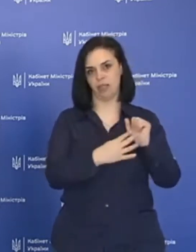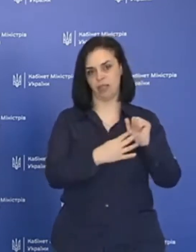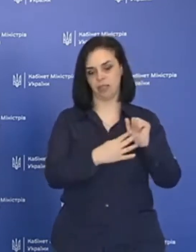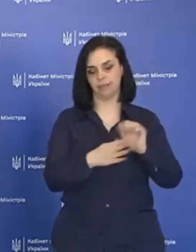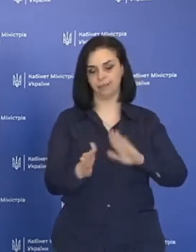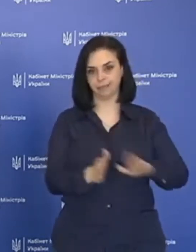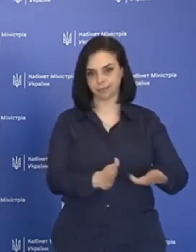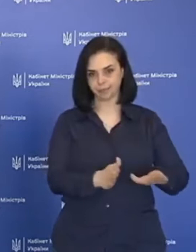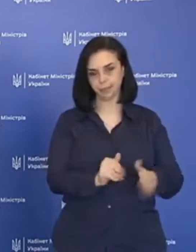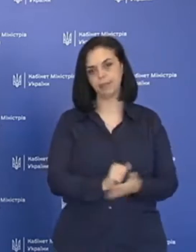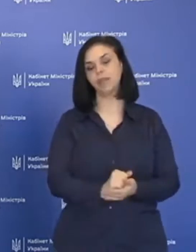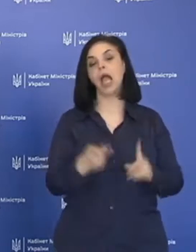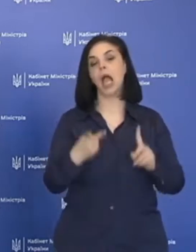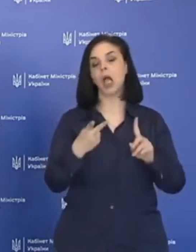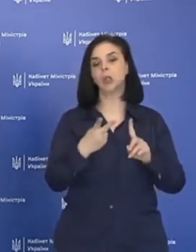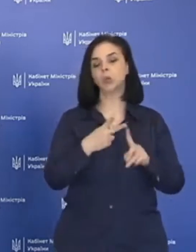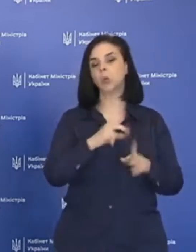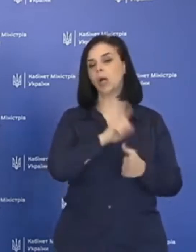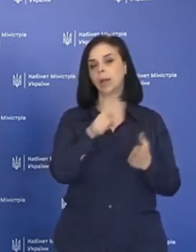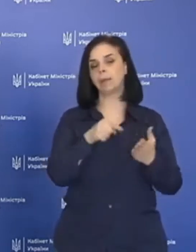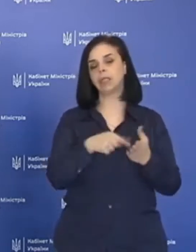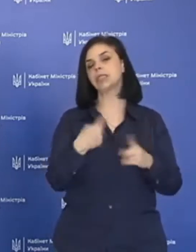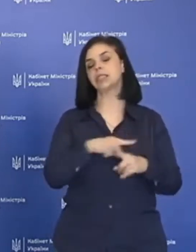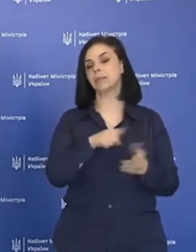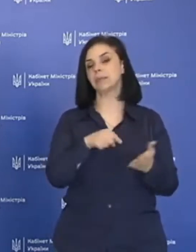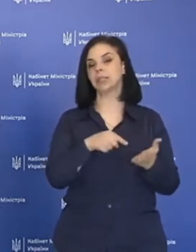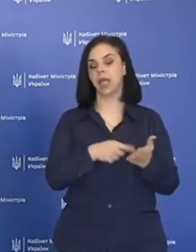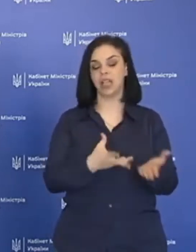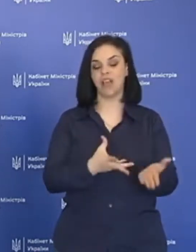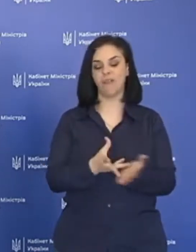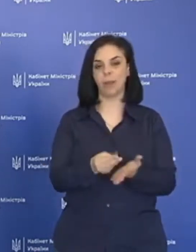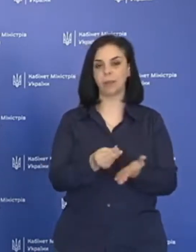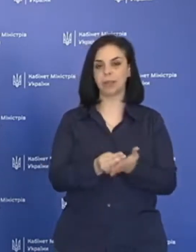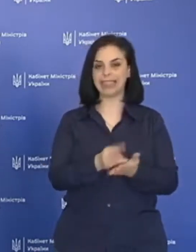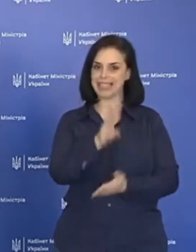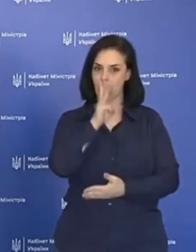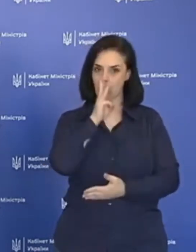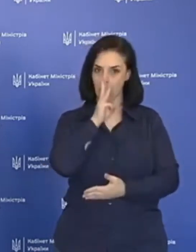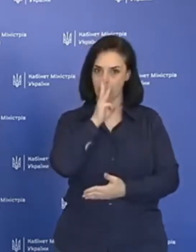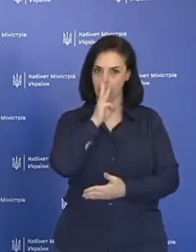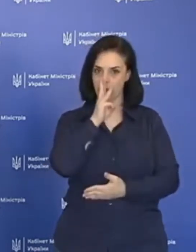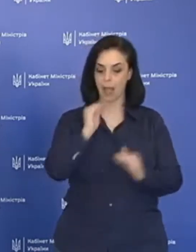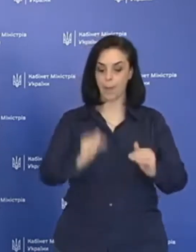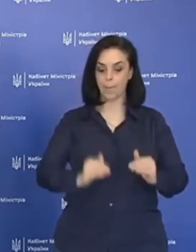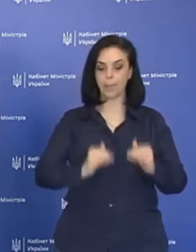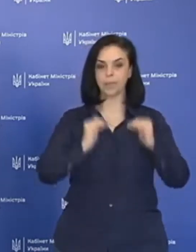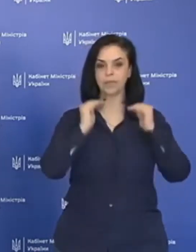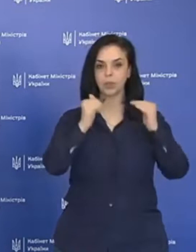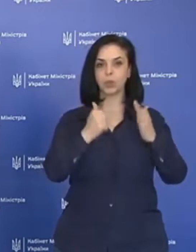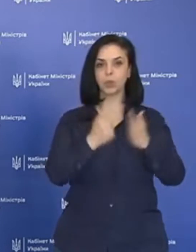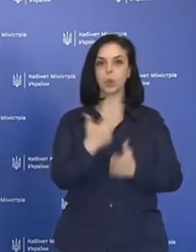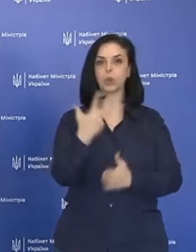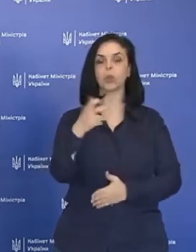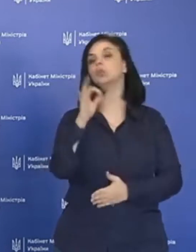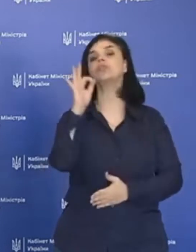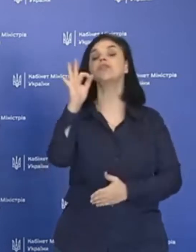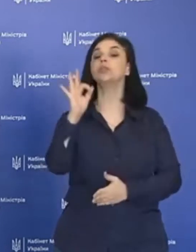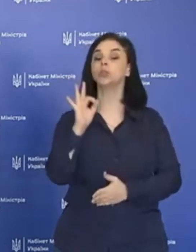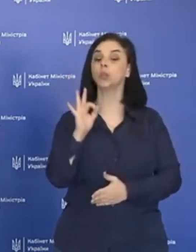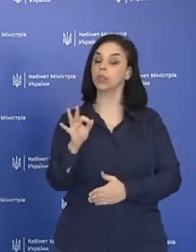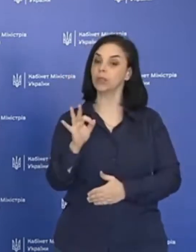COVID-19. Друге питання – це питання виплати заробітної плати підвищеної до